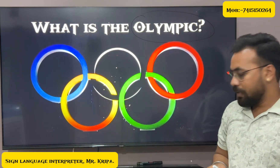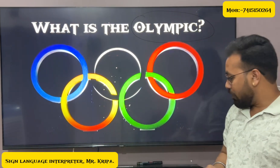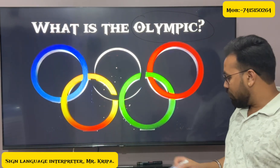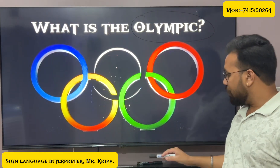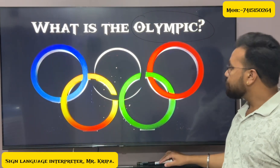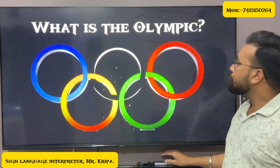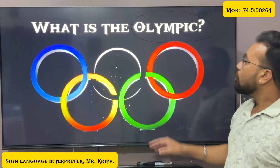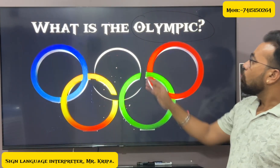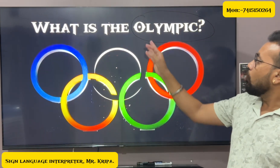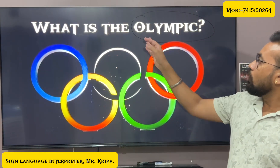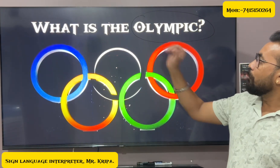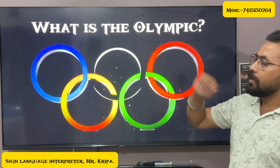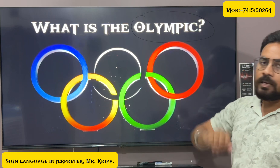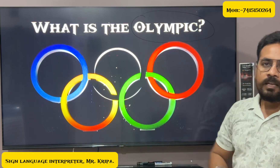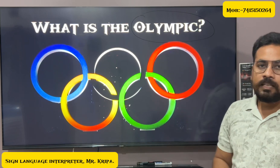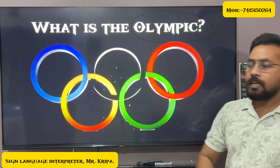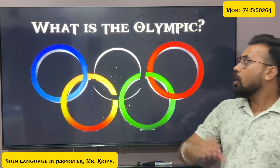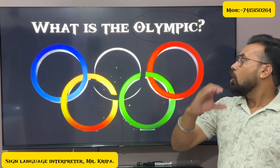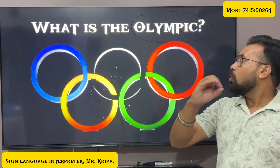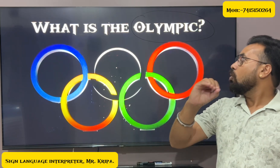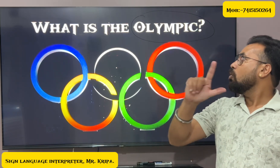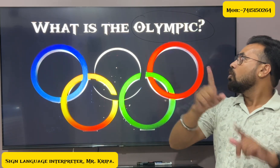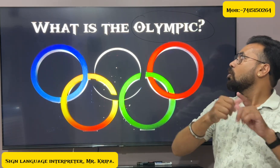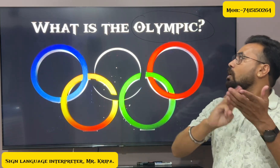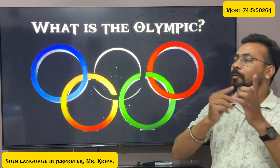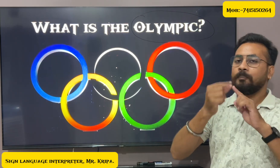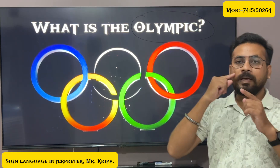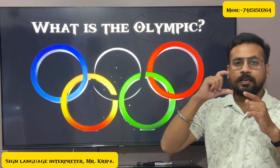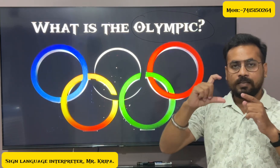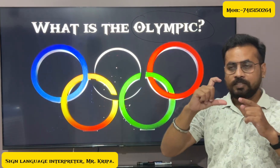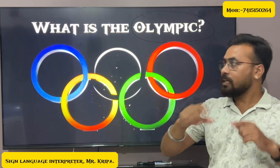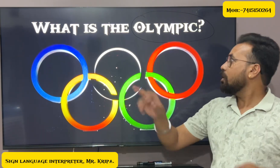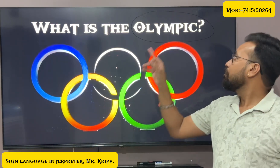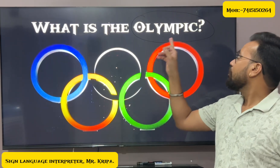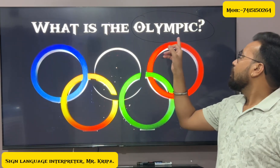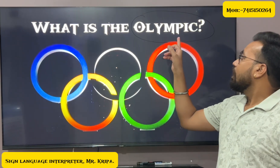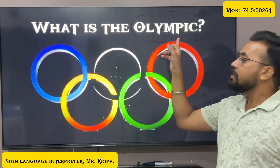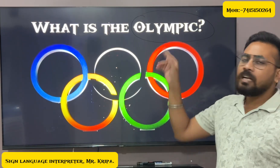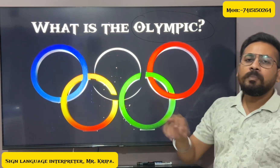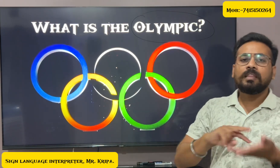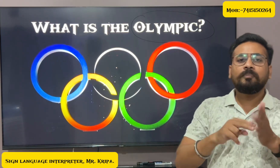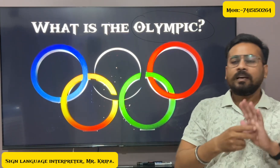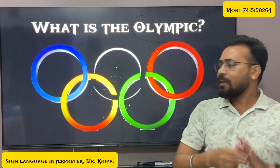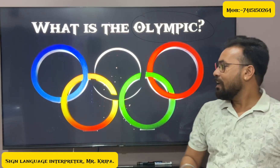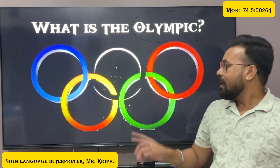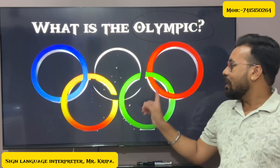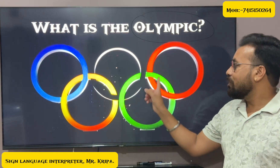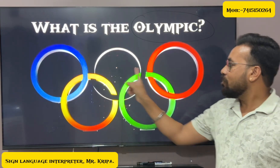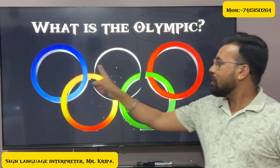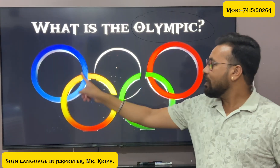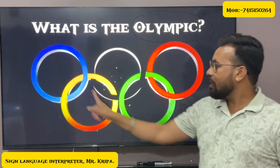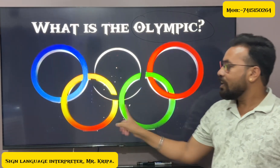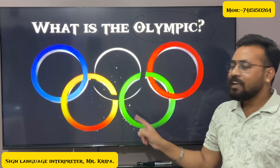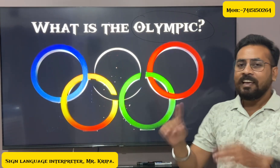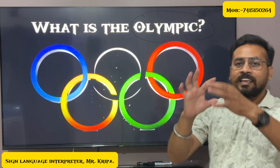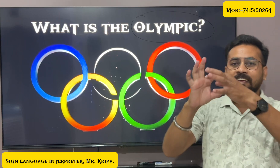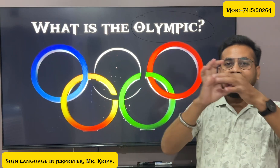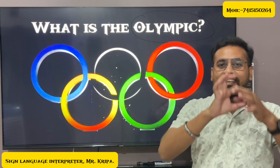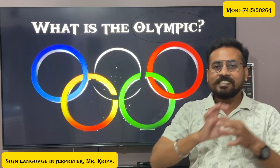बोला, ओलंपिक। ठीक है ना, ओलंपिक। ठीक है ना, इसका मतलब क्या है आप देख पा रहे हैं। ये रिंग से आप